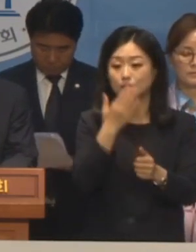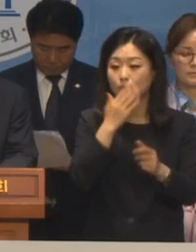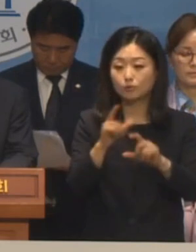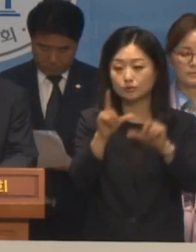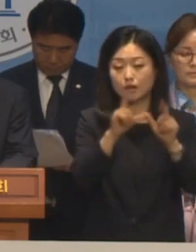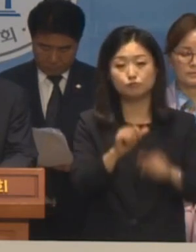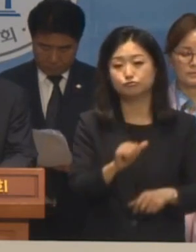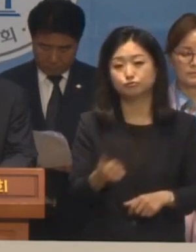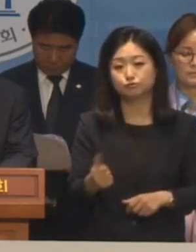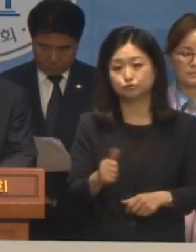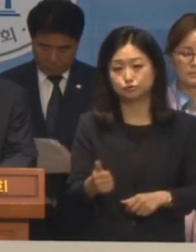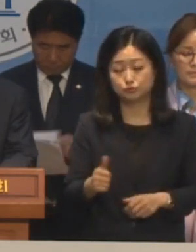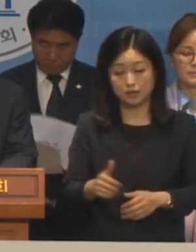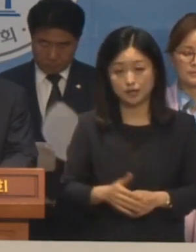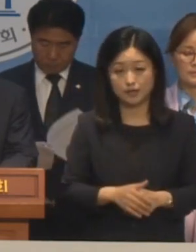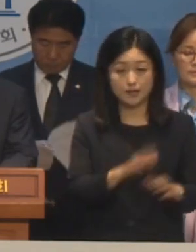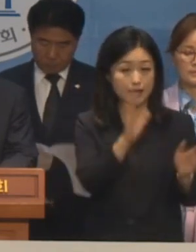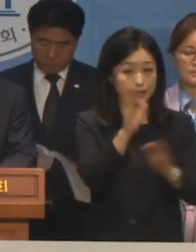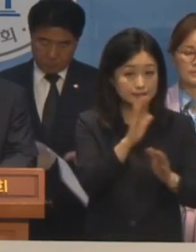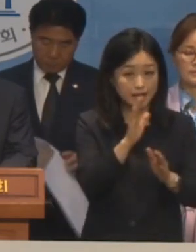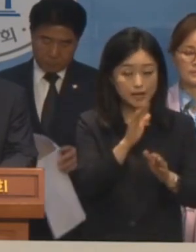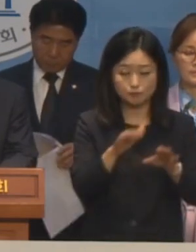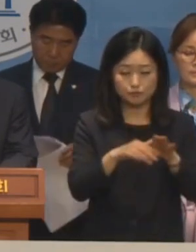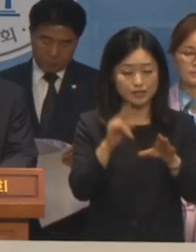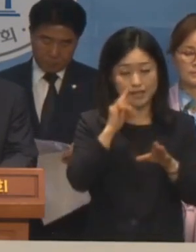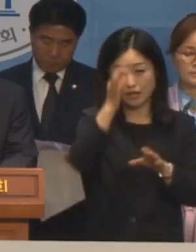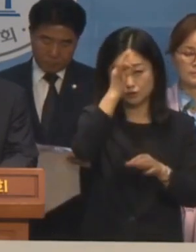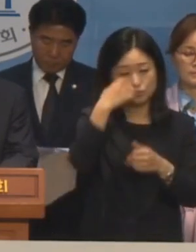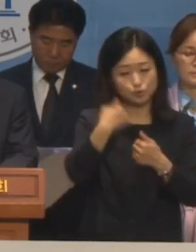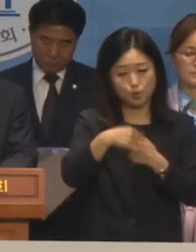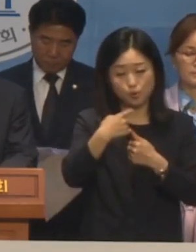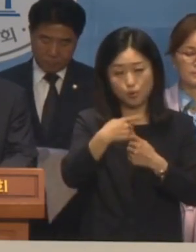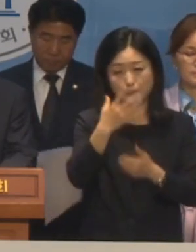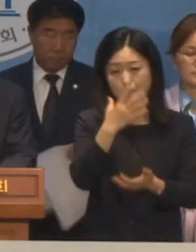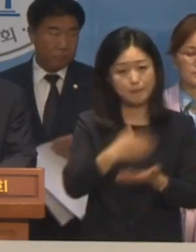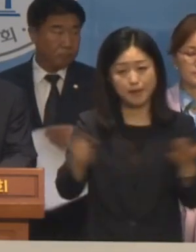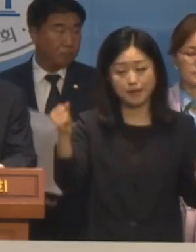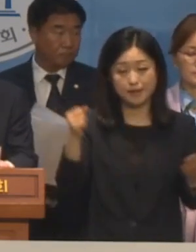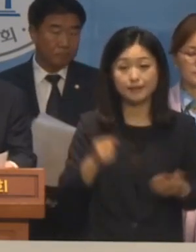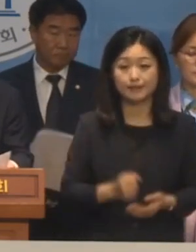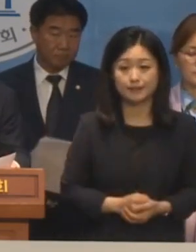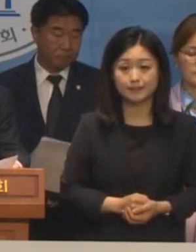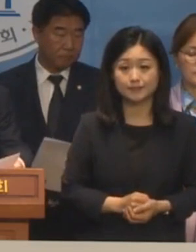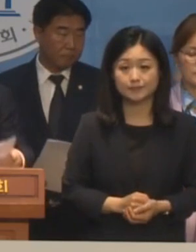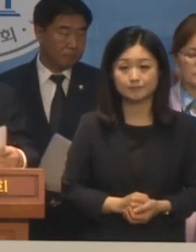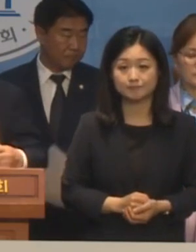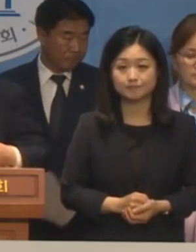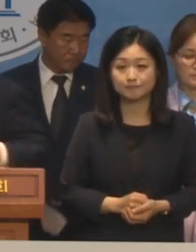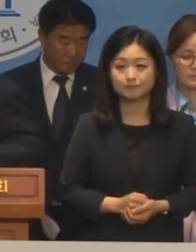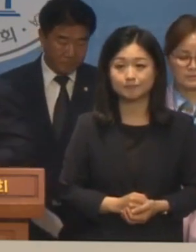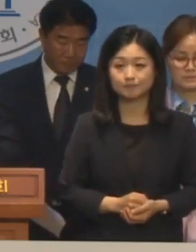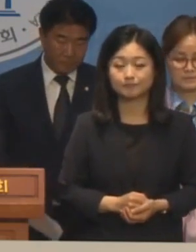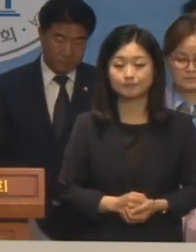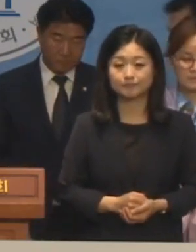유지할 수 없고 학생들은 문화예술 교육 기회를 빼앗기게 된다.